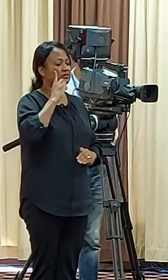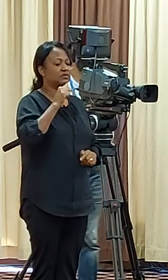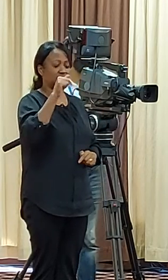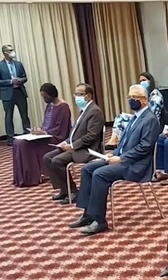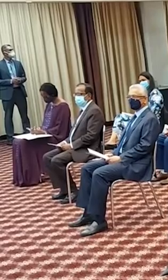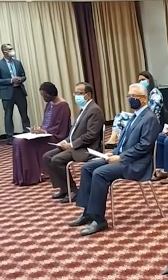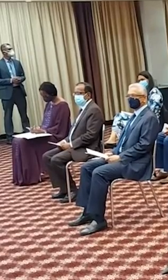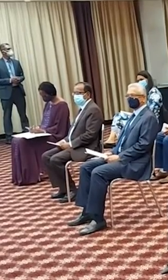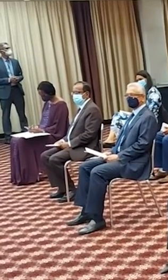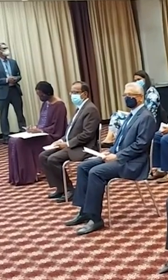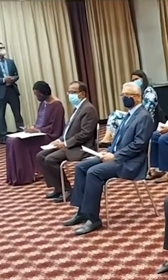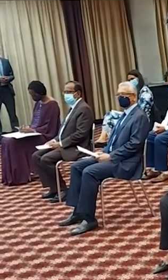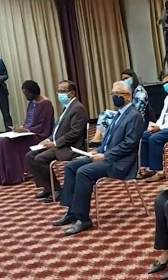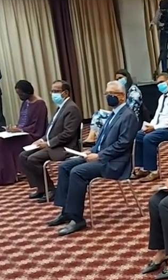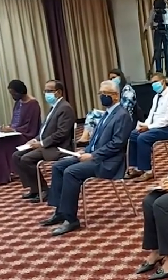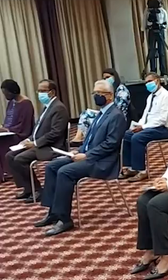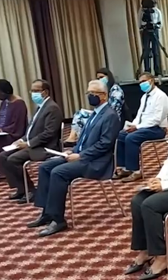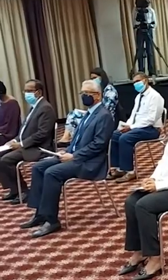aucune différence.